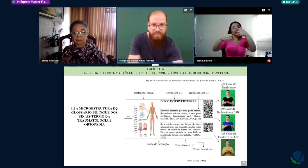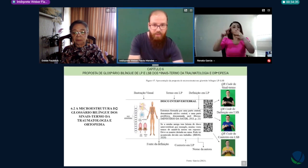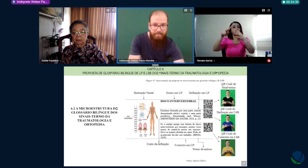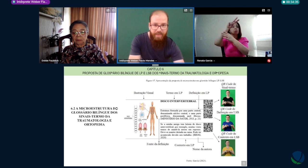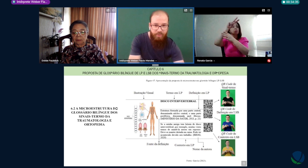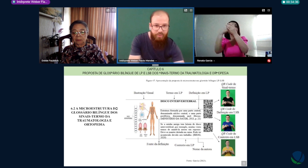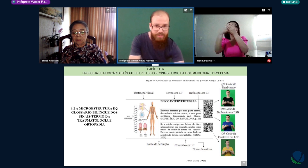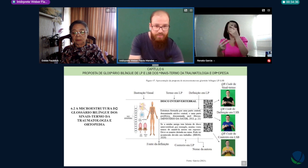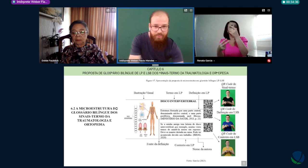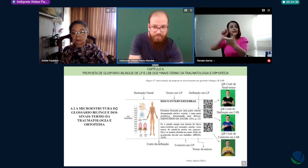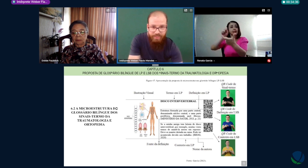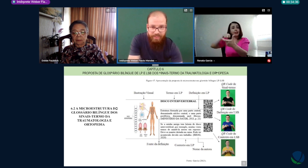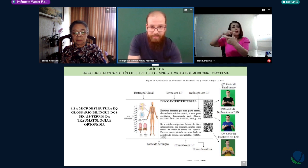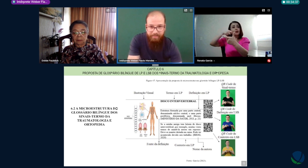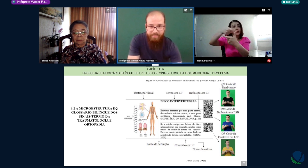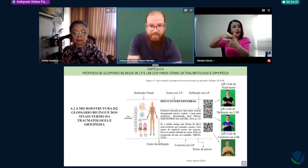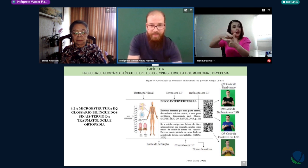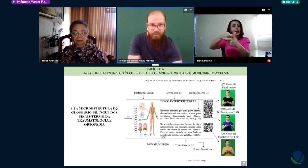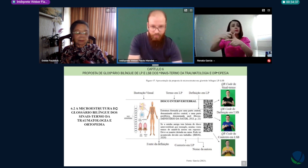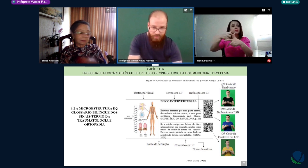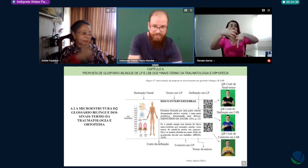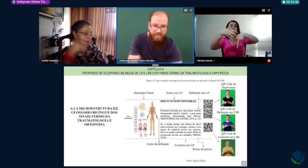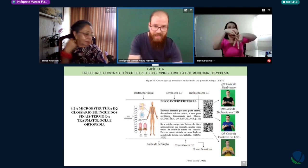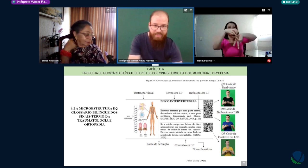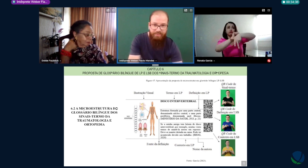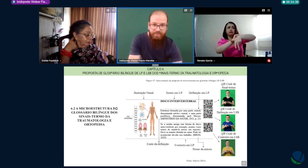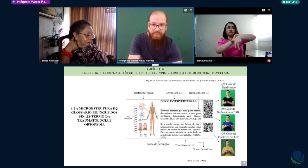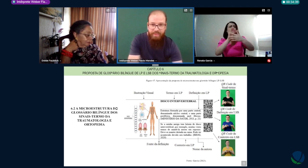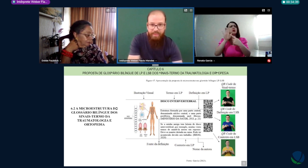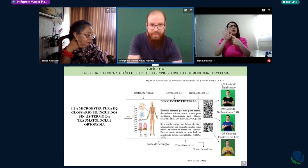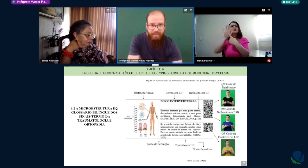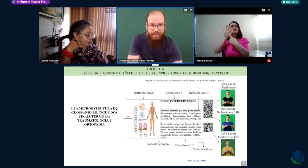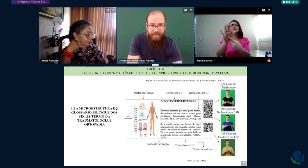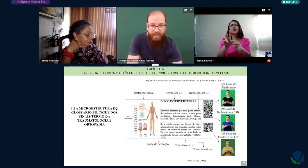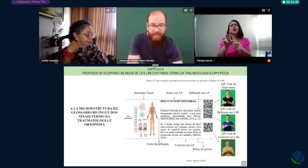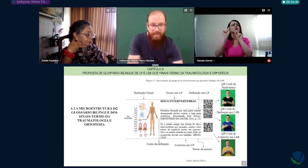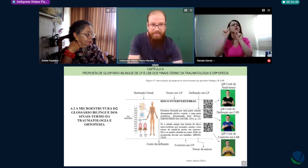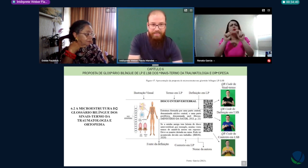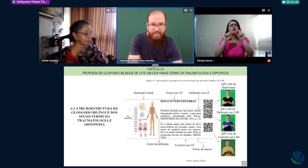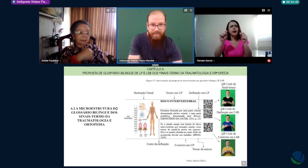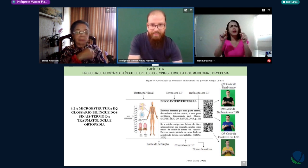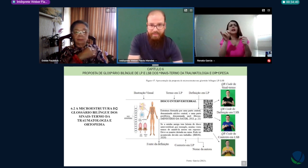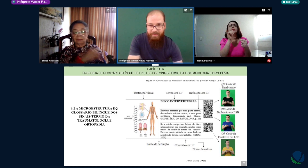Em relação à microestrutura do glossário,